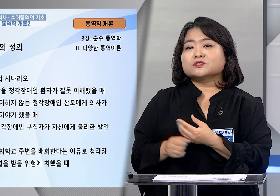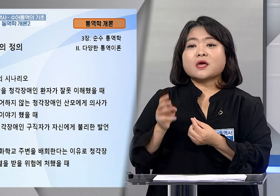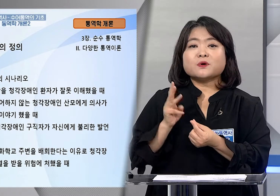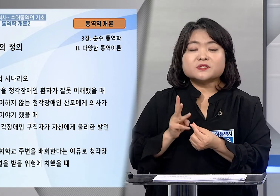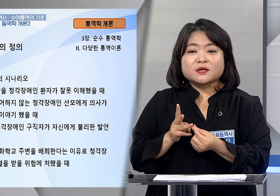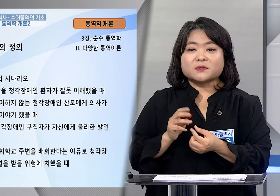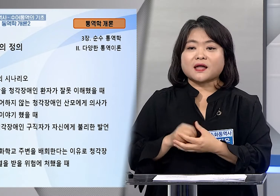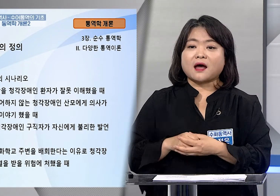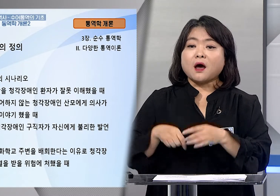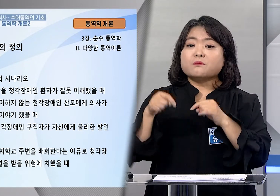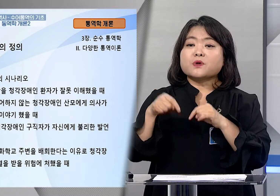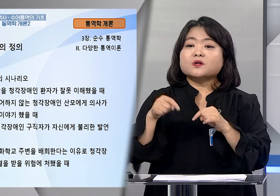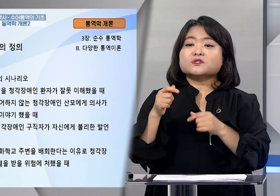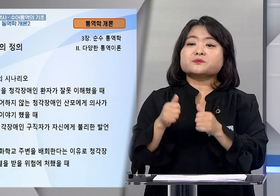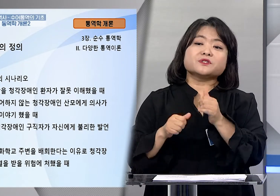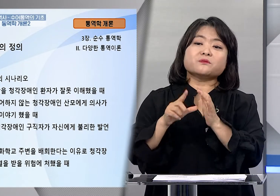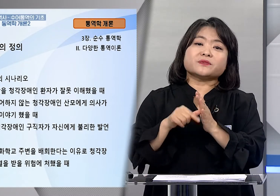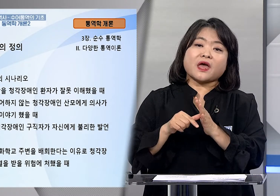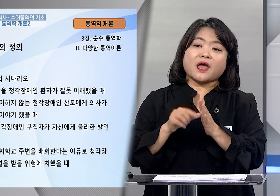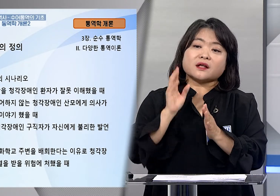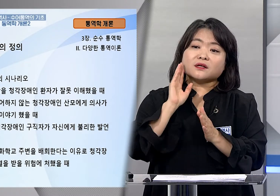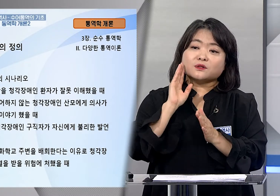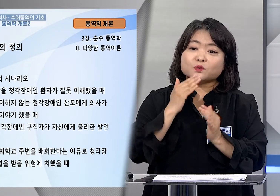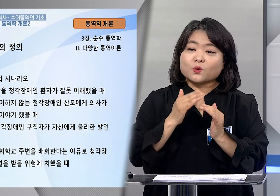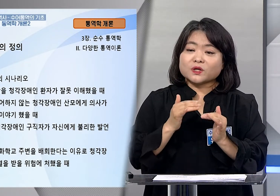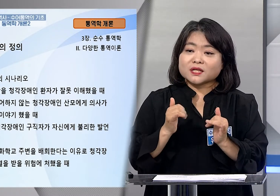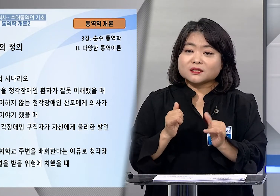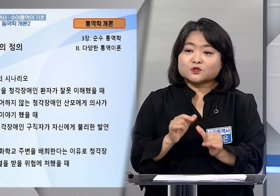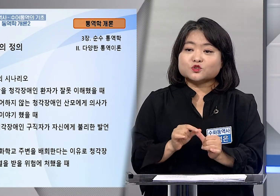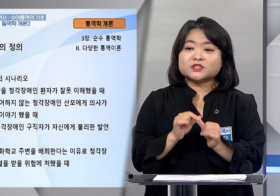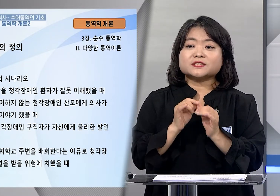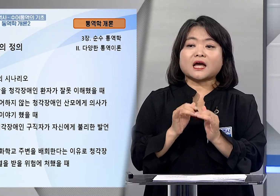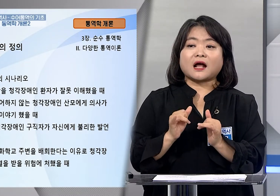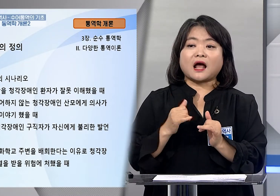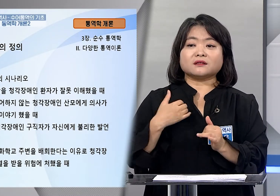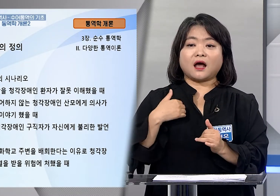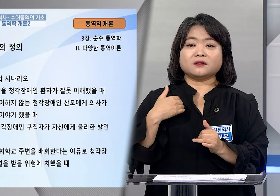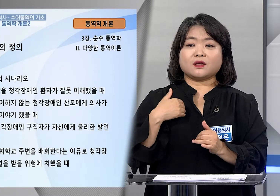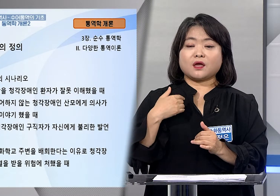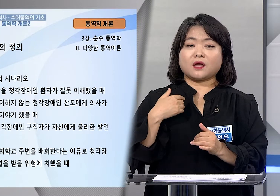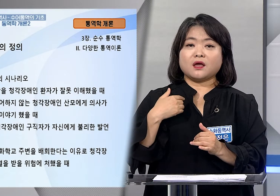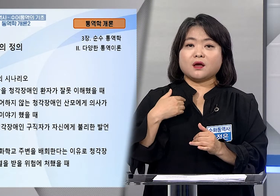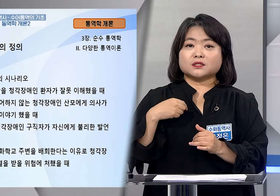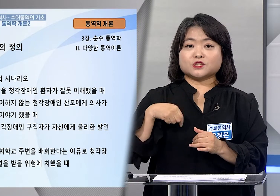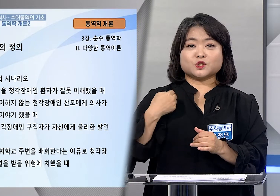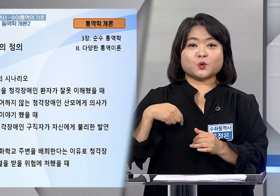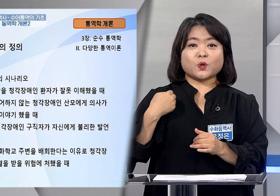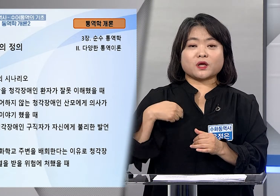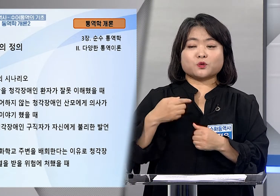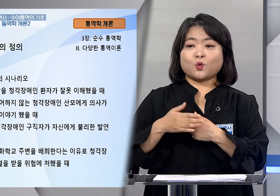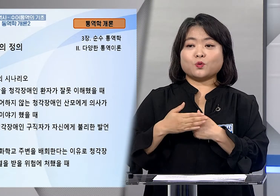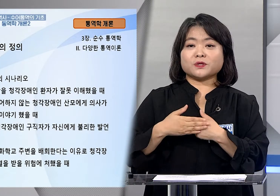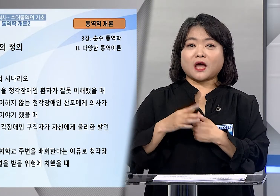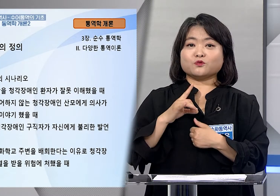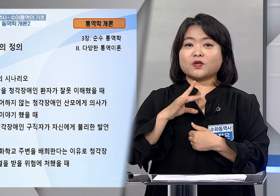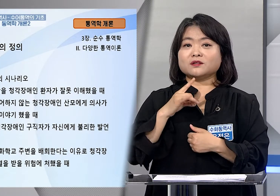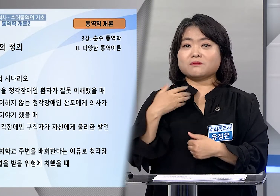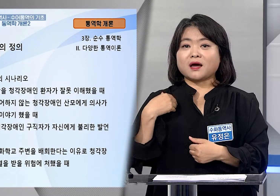세 번째입니다. 면접 시험 때 농인 구직자가 나한테 스스로에게 도움이 안 되는 말을